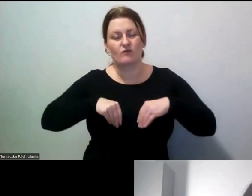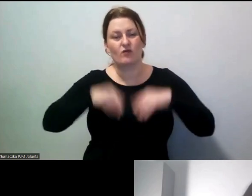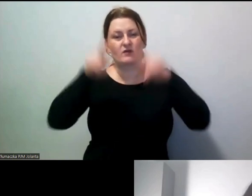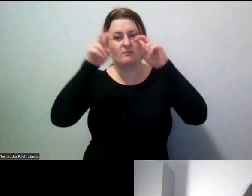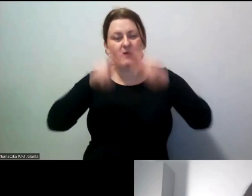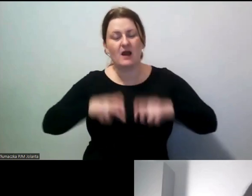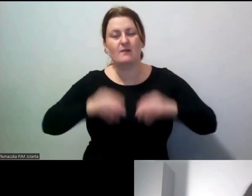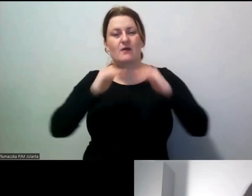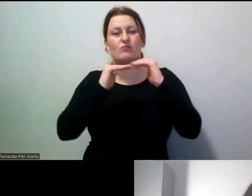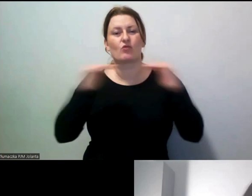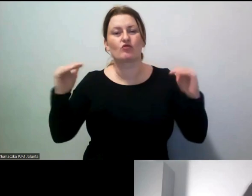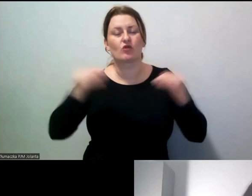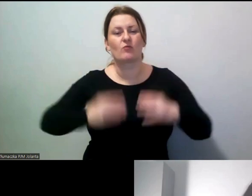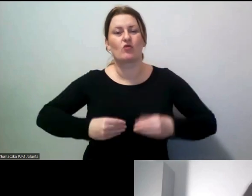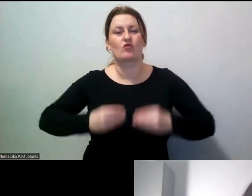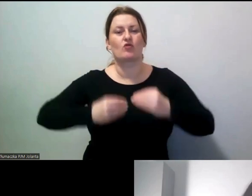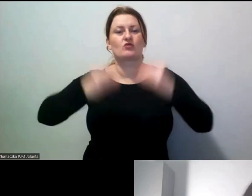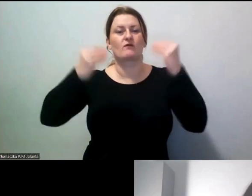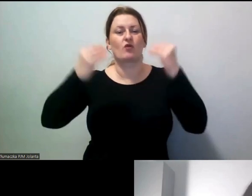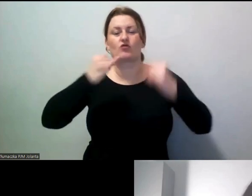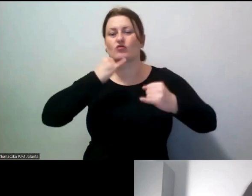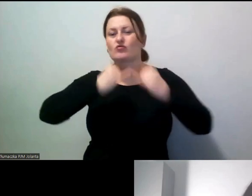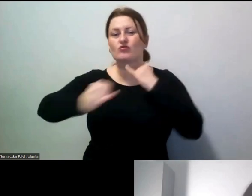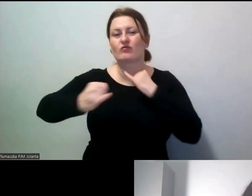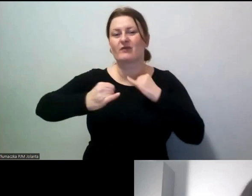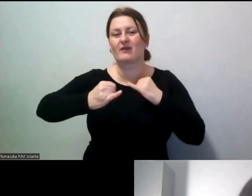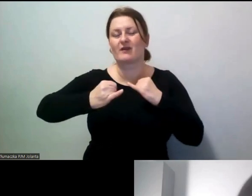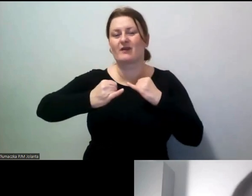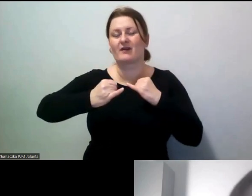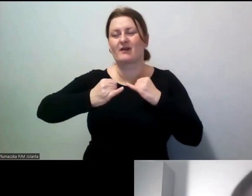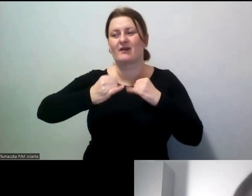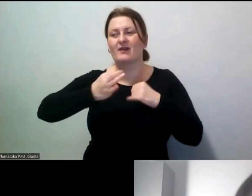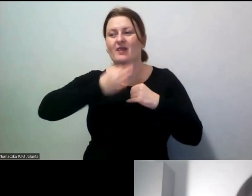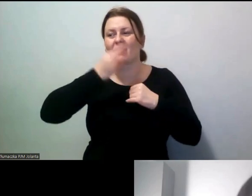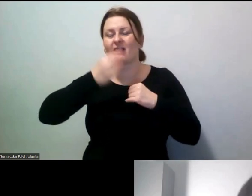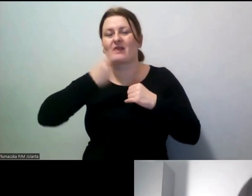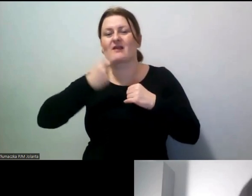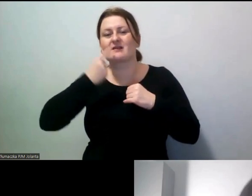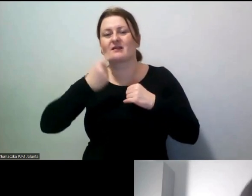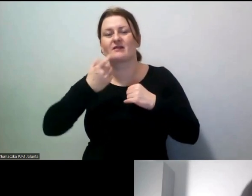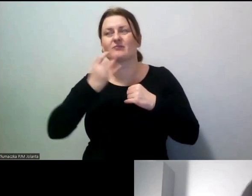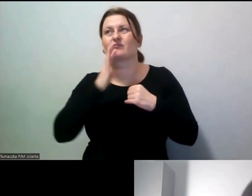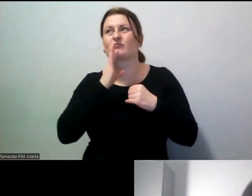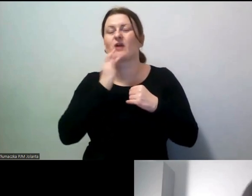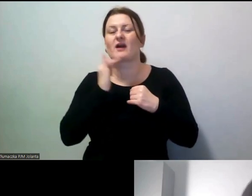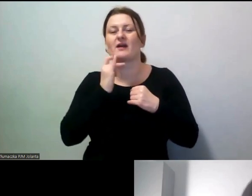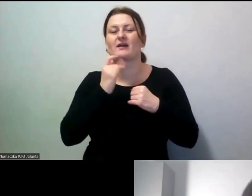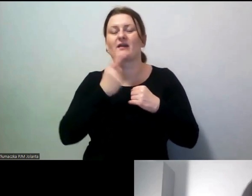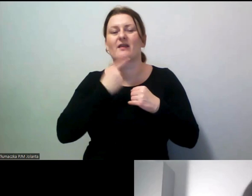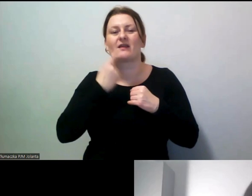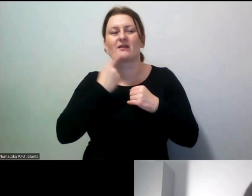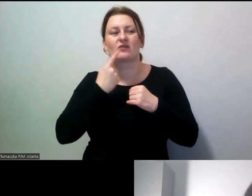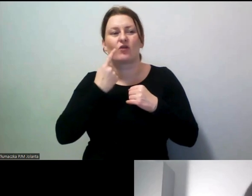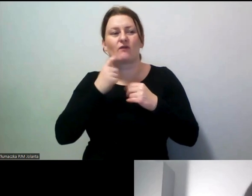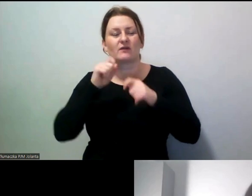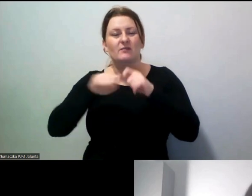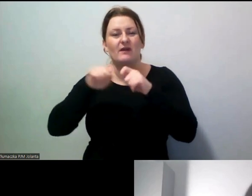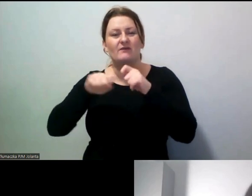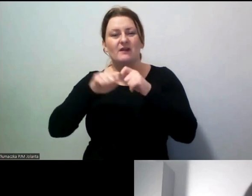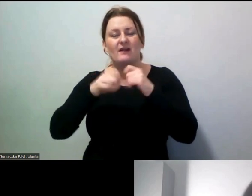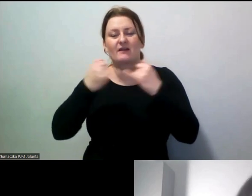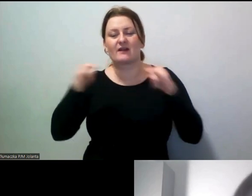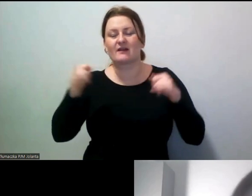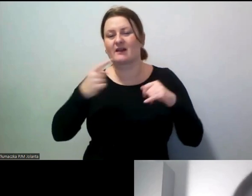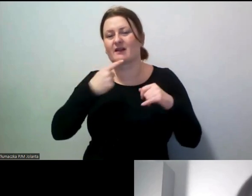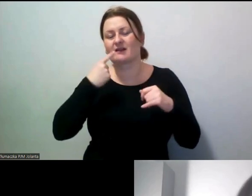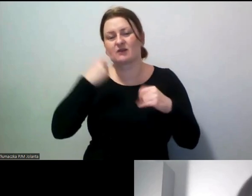poziomu rozwoju różnych sprawności językowych, tak jak myślimy o sprawdzaniu sprawności językowych w zakresie innych języków